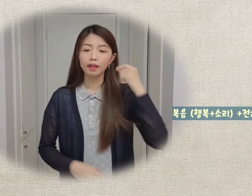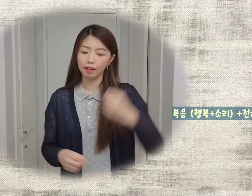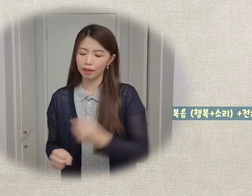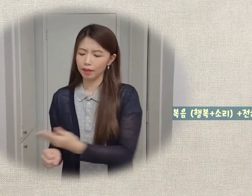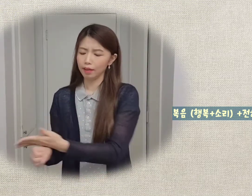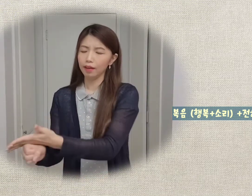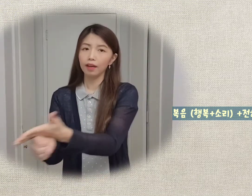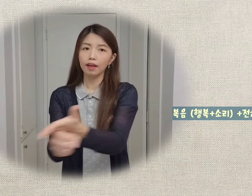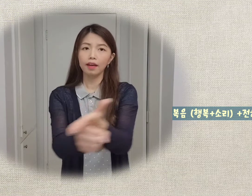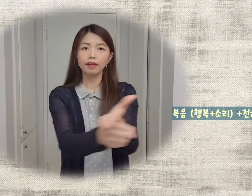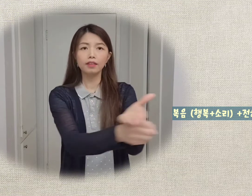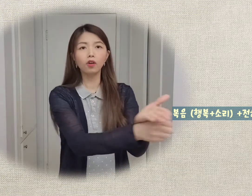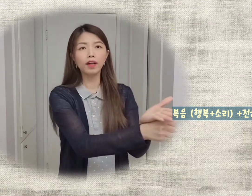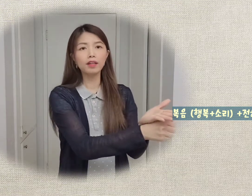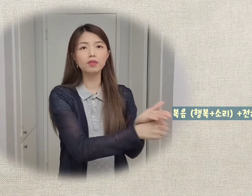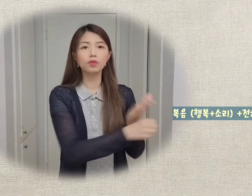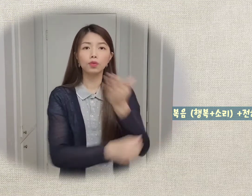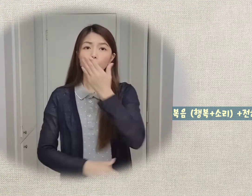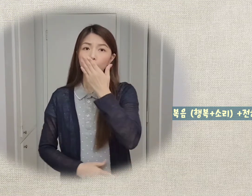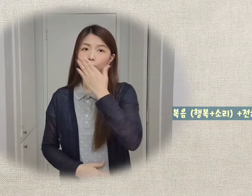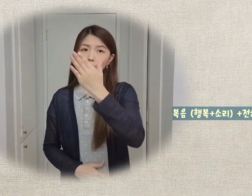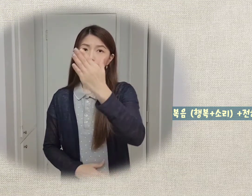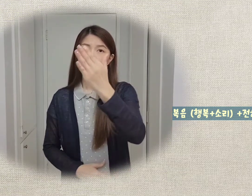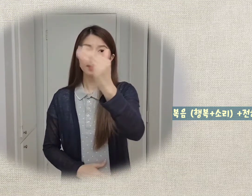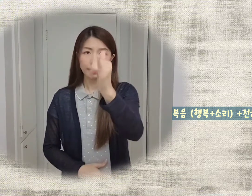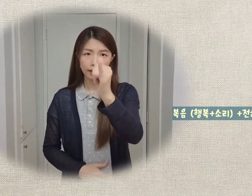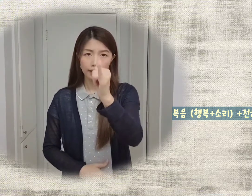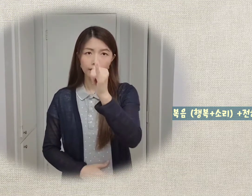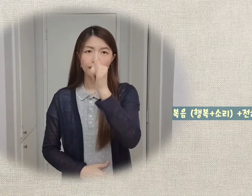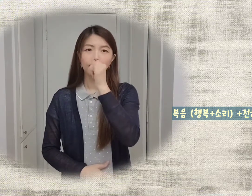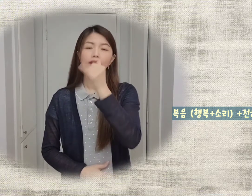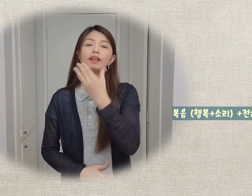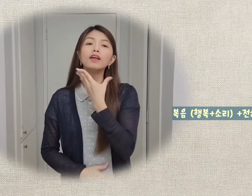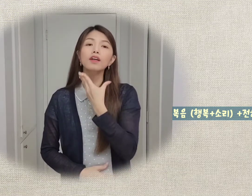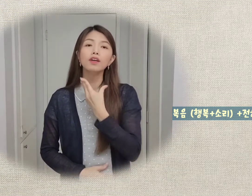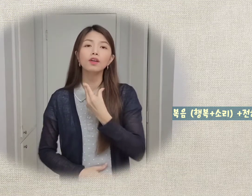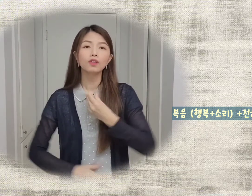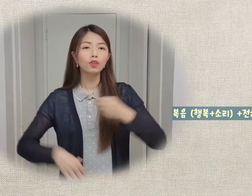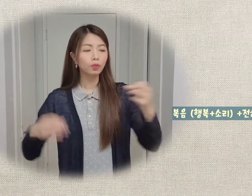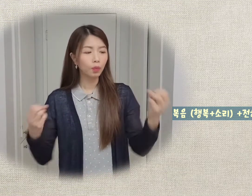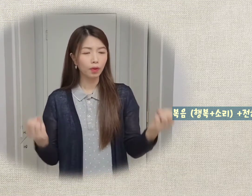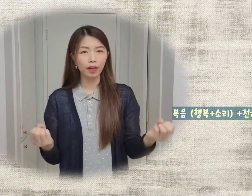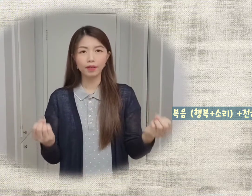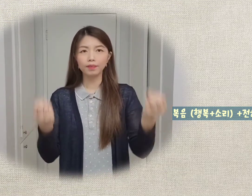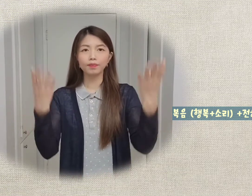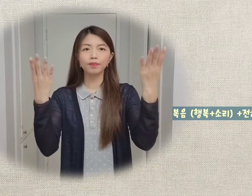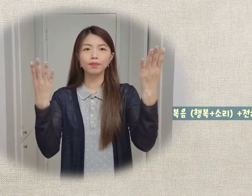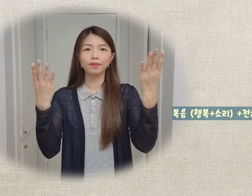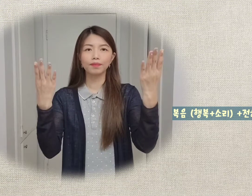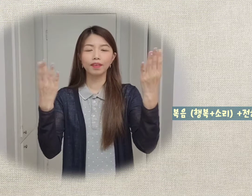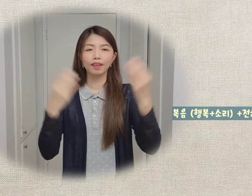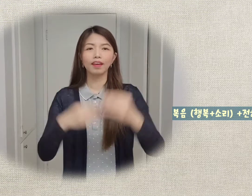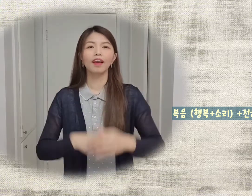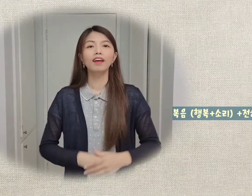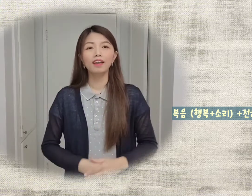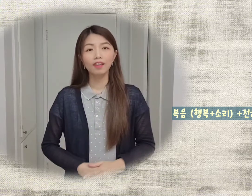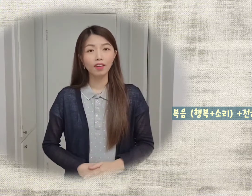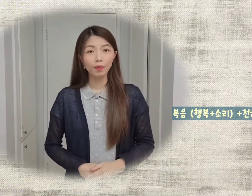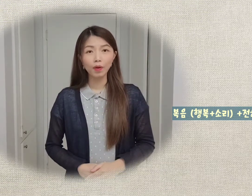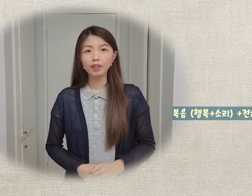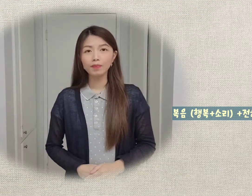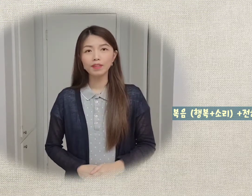복음을 전할 수 있는 축복이.